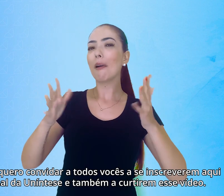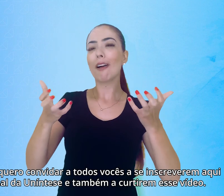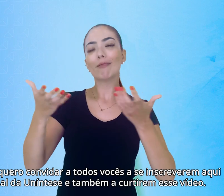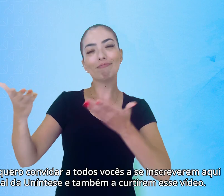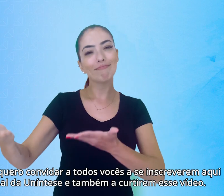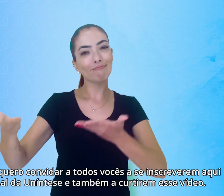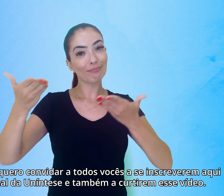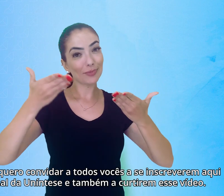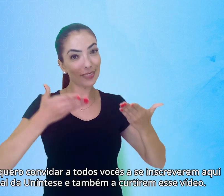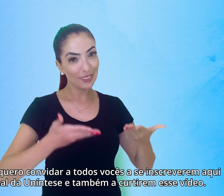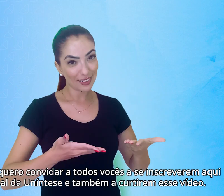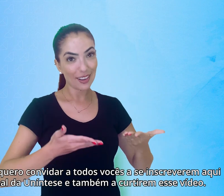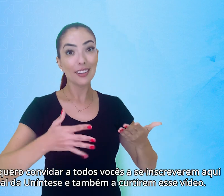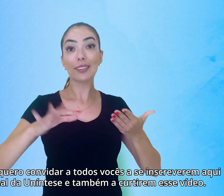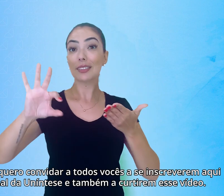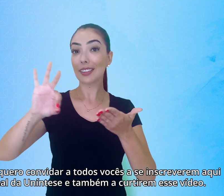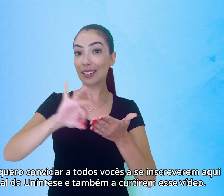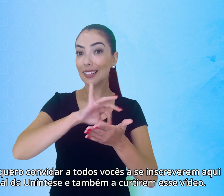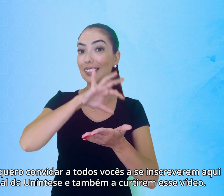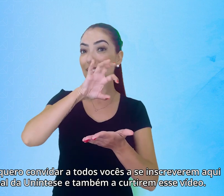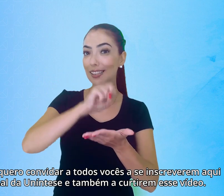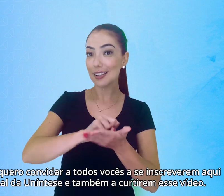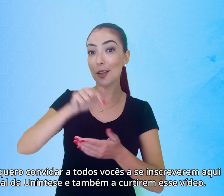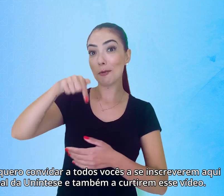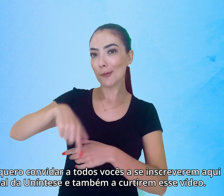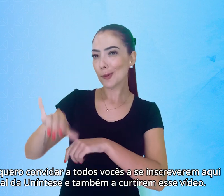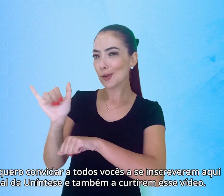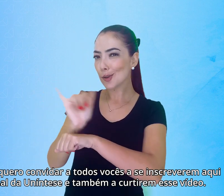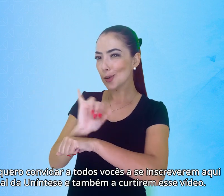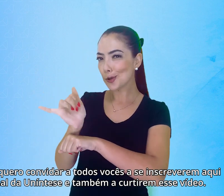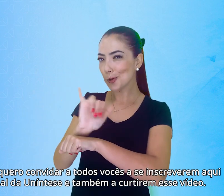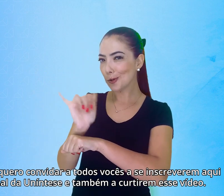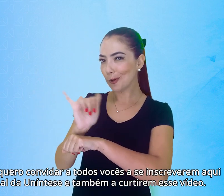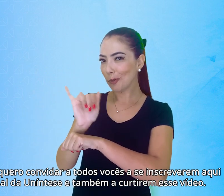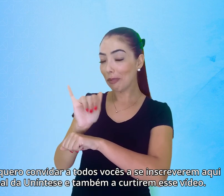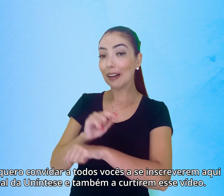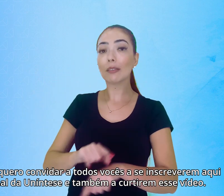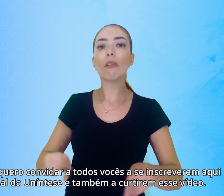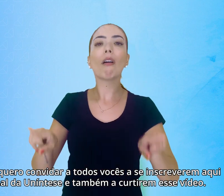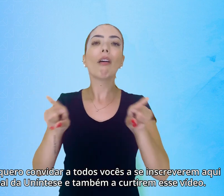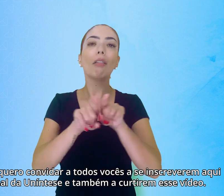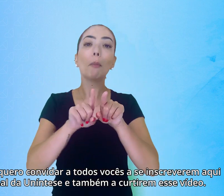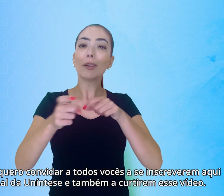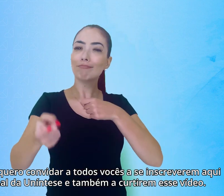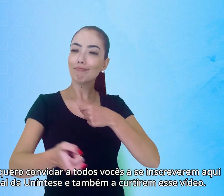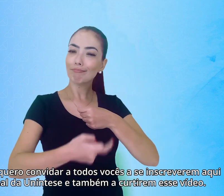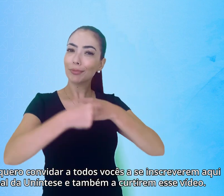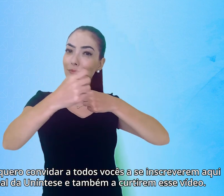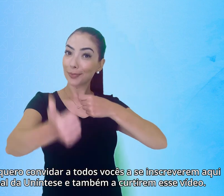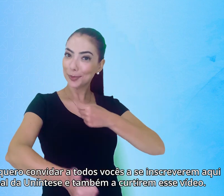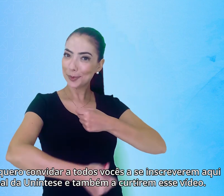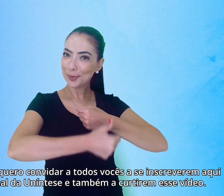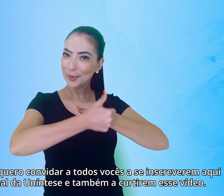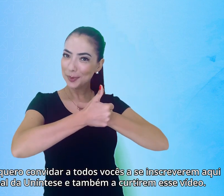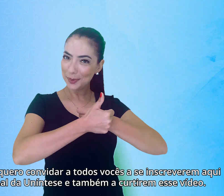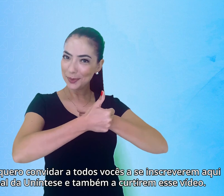quero convidar todos vocês a se inscreverem aqui no canal da Uníntese e também a curtirem esse vídeo.